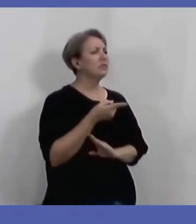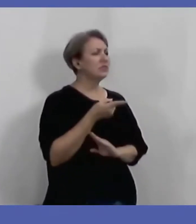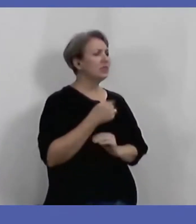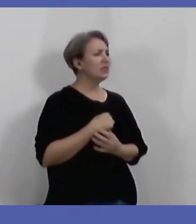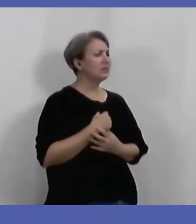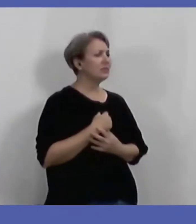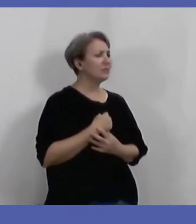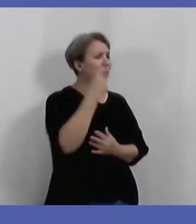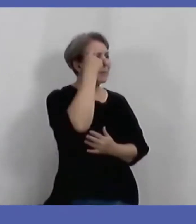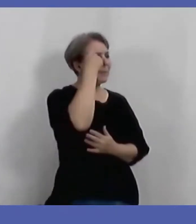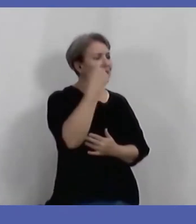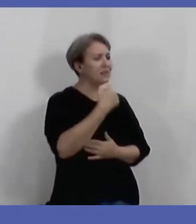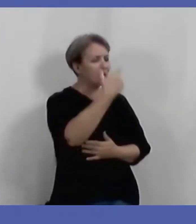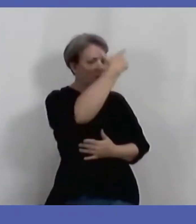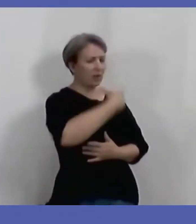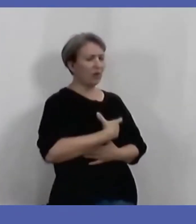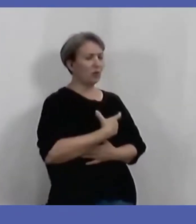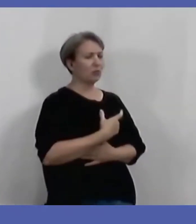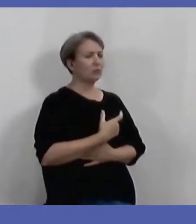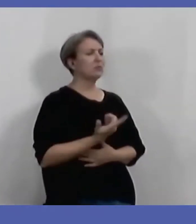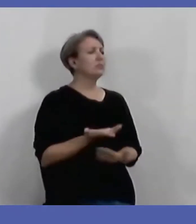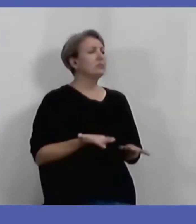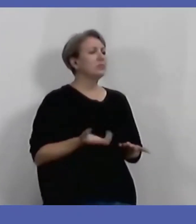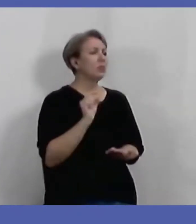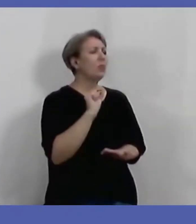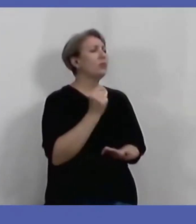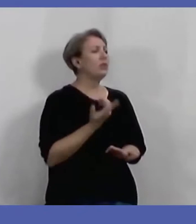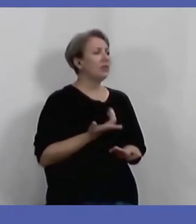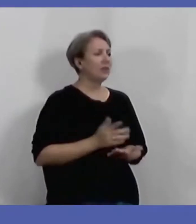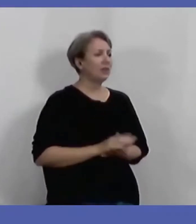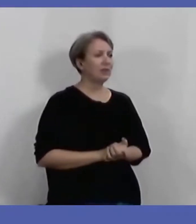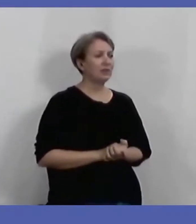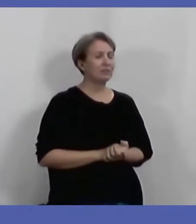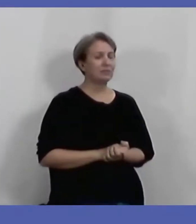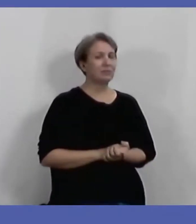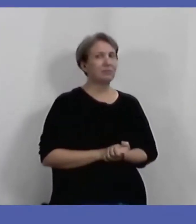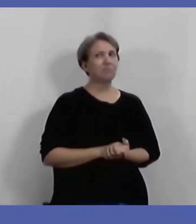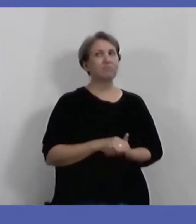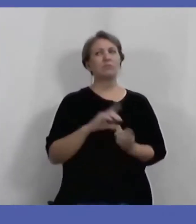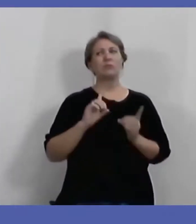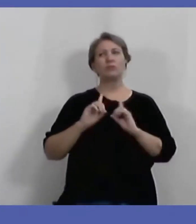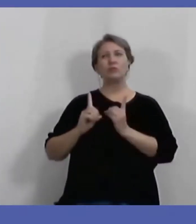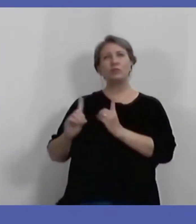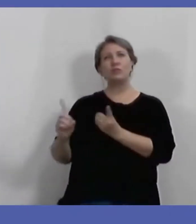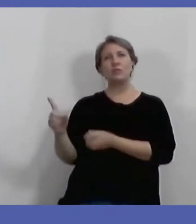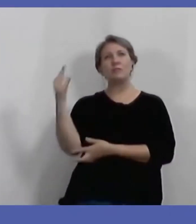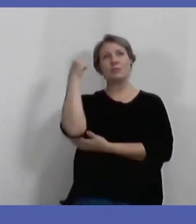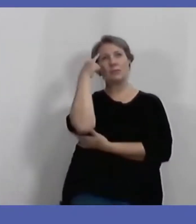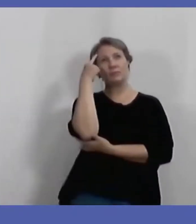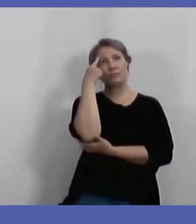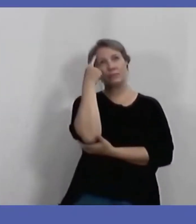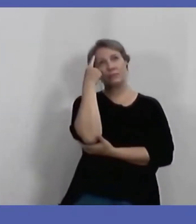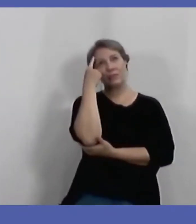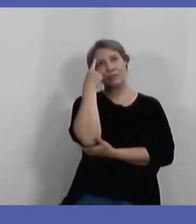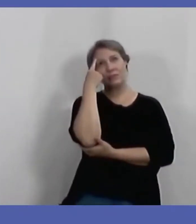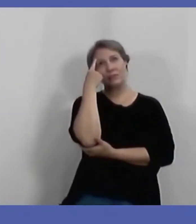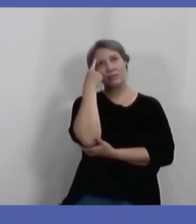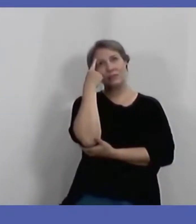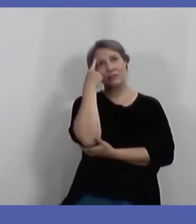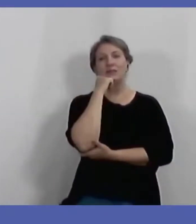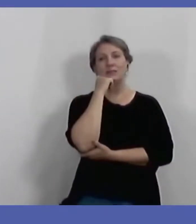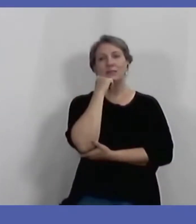né? Eu acho que muitos discípulos ali, quando o Senhor voltou a pergunta para eles, estavam